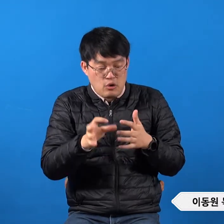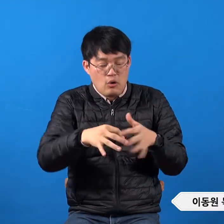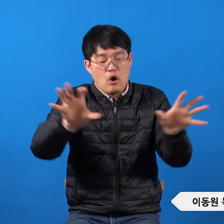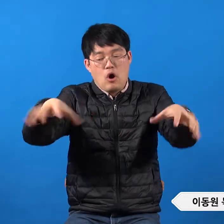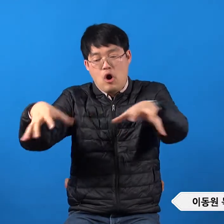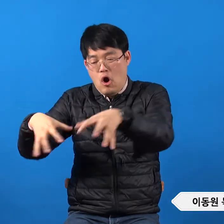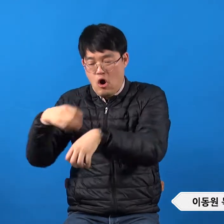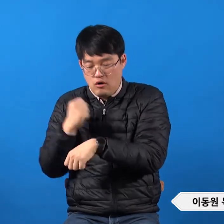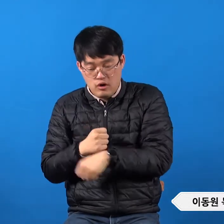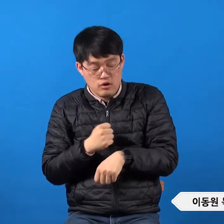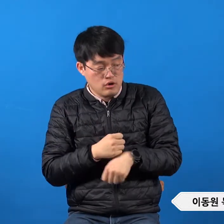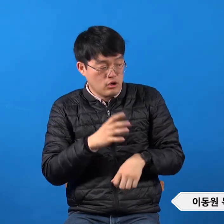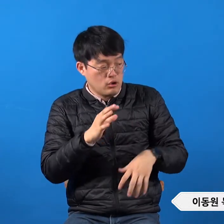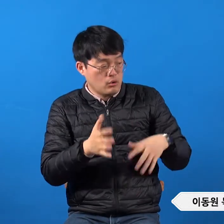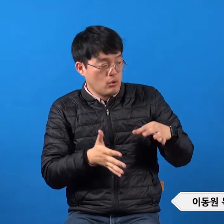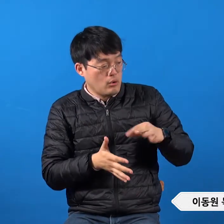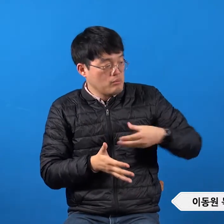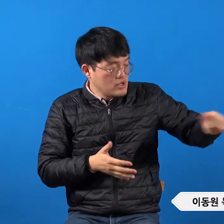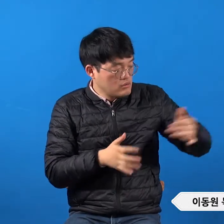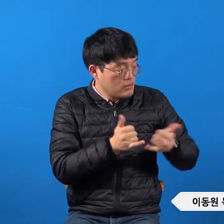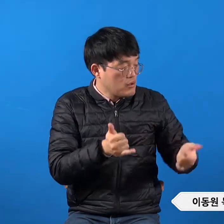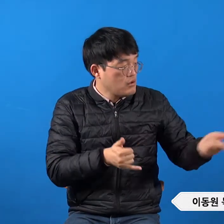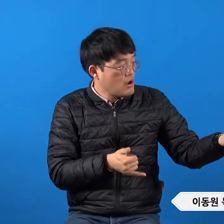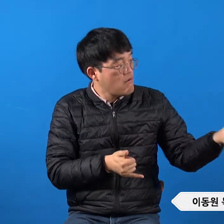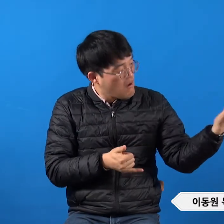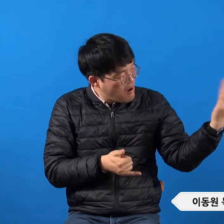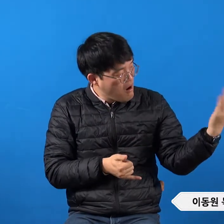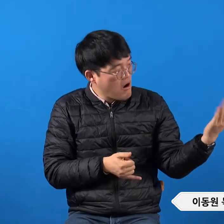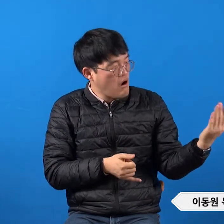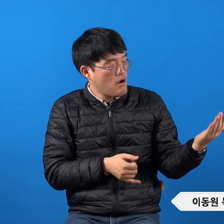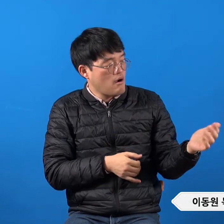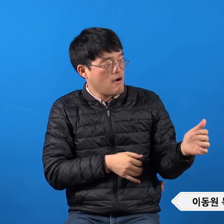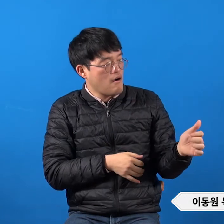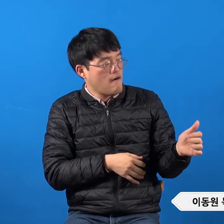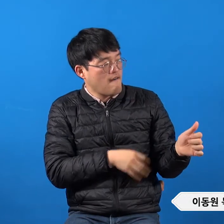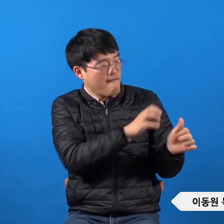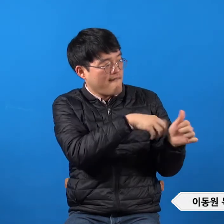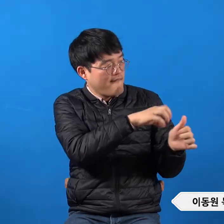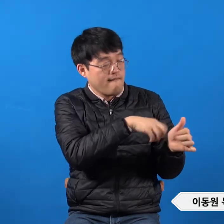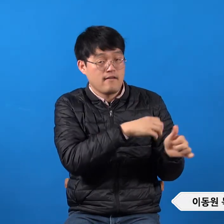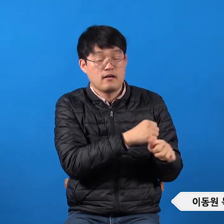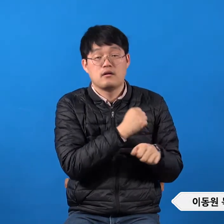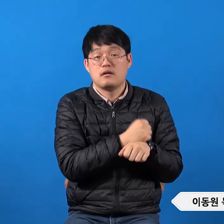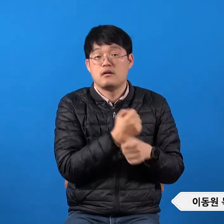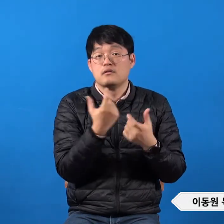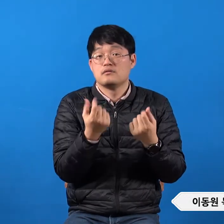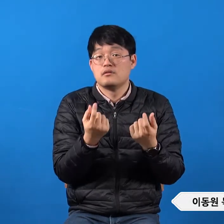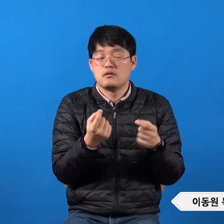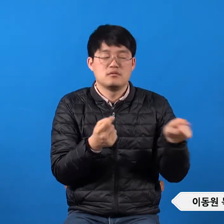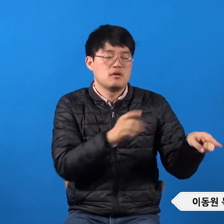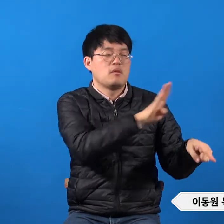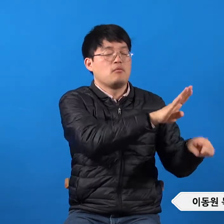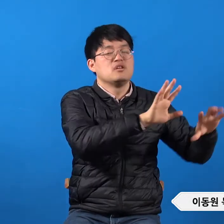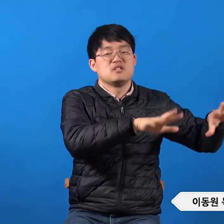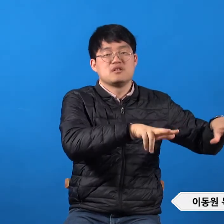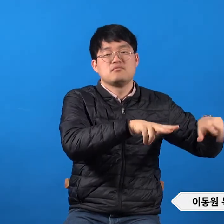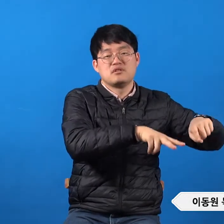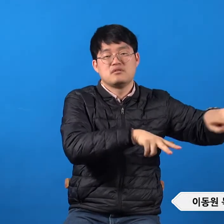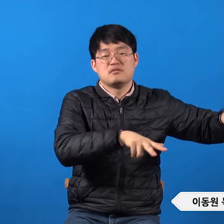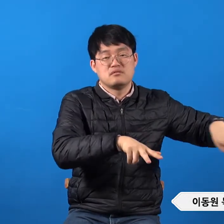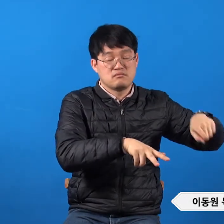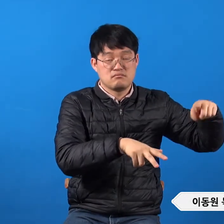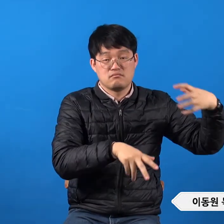것처럼 바벨론은 그런 역할을 하고 있다는 것입니다. 그는 이미 모은 것으로 이미 점령한